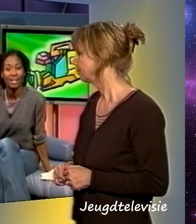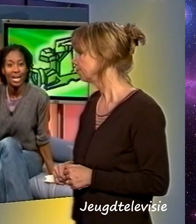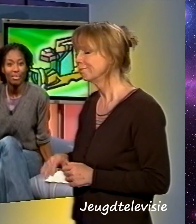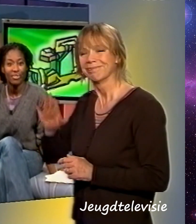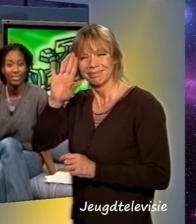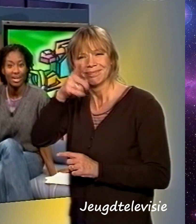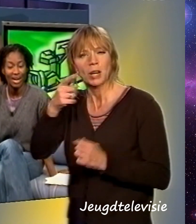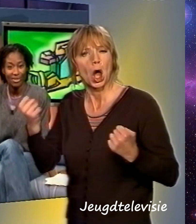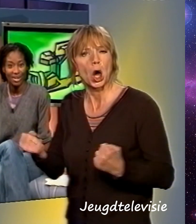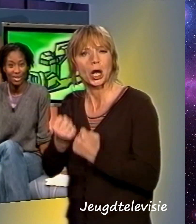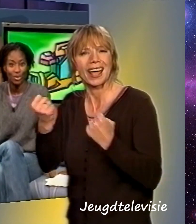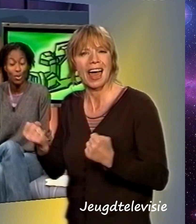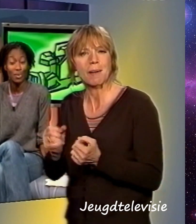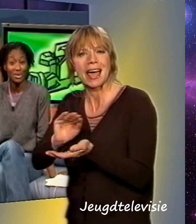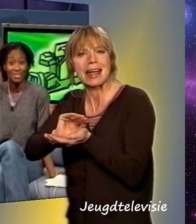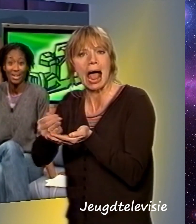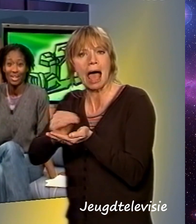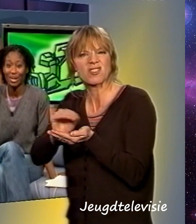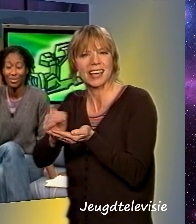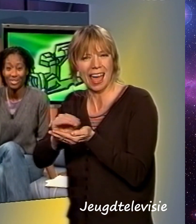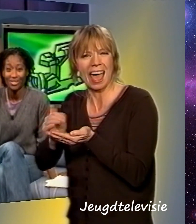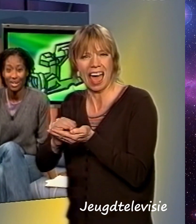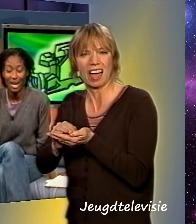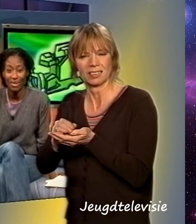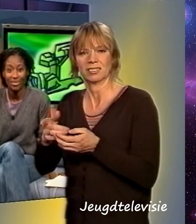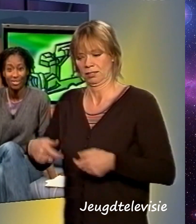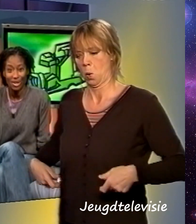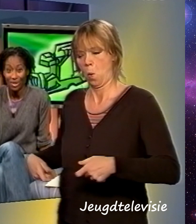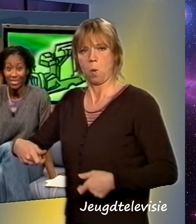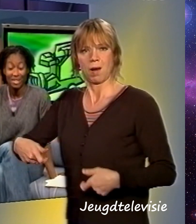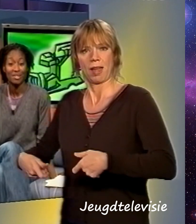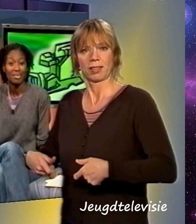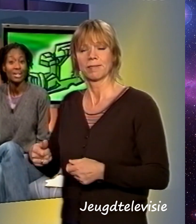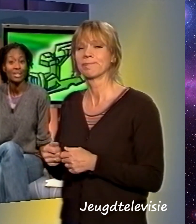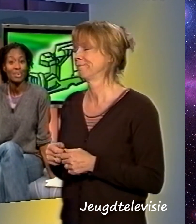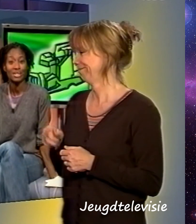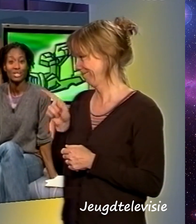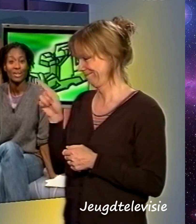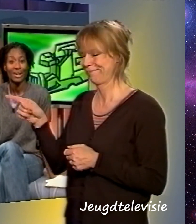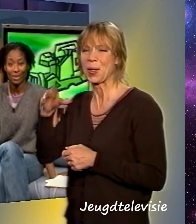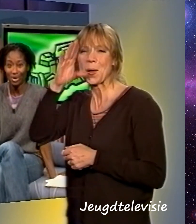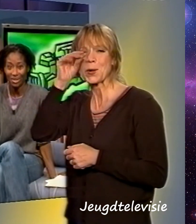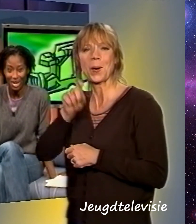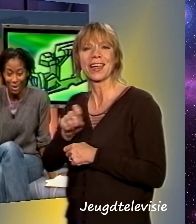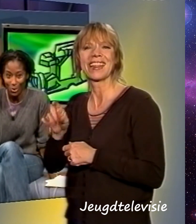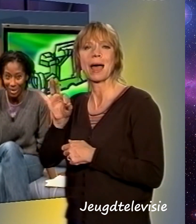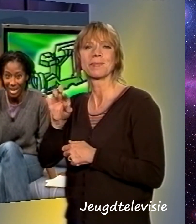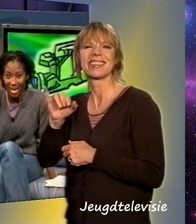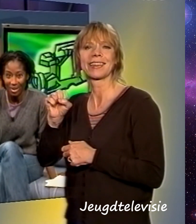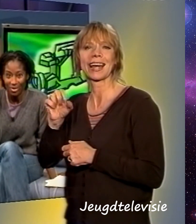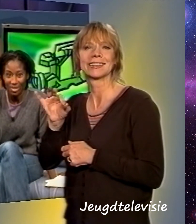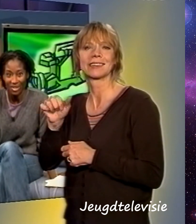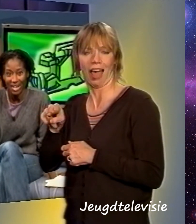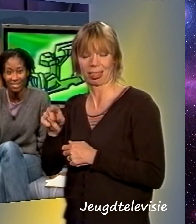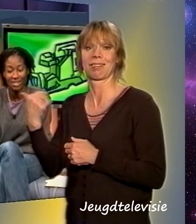keer die reclame van die cavia die kan hoepelen nou dat kan de cavia van tristan niet maar het beestje is wel ergens anders heel goed in